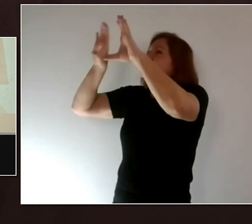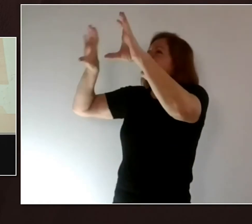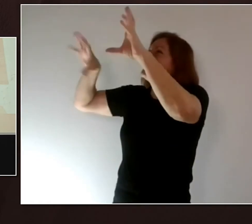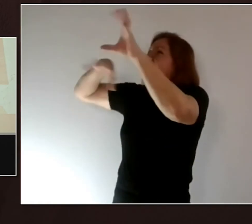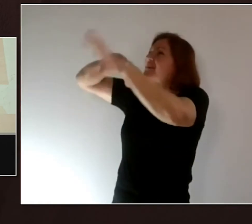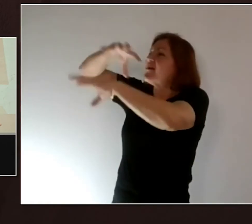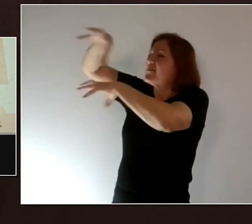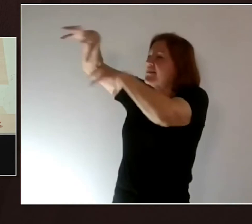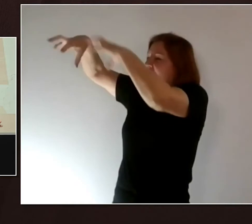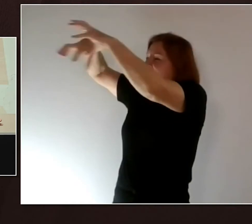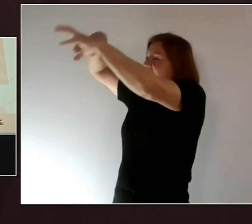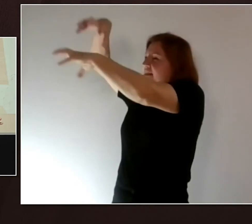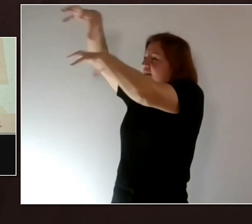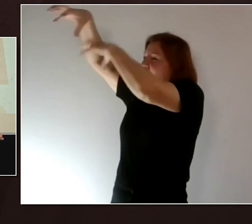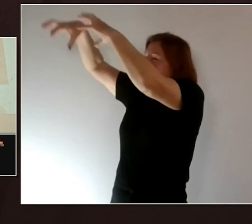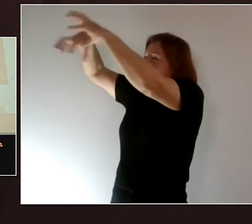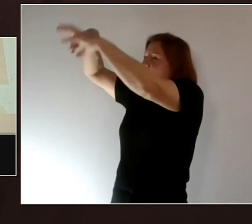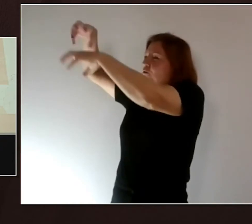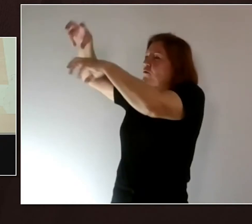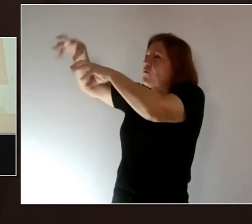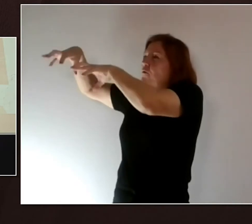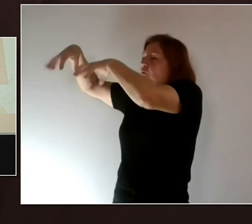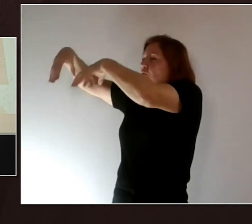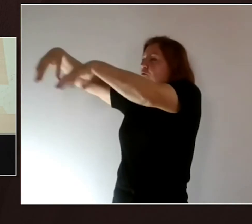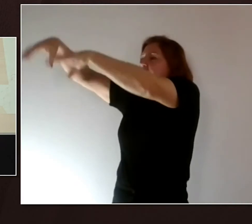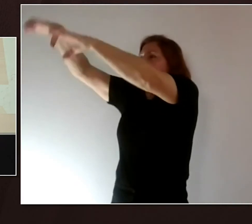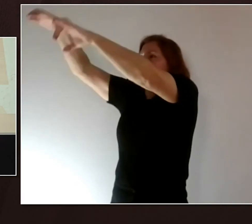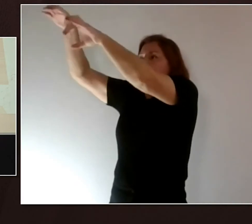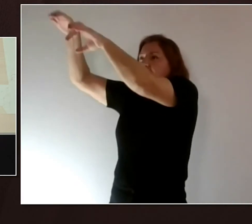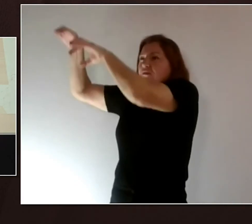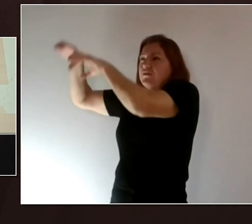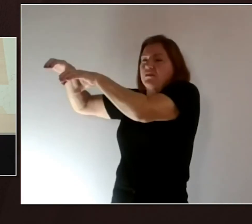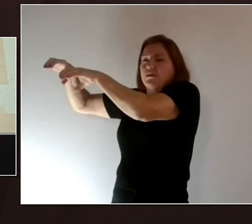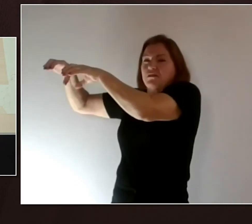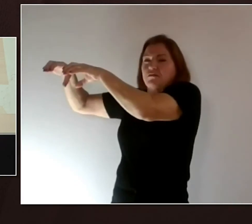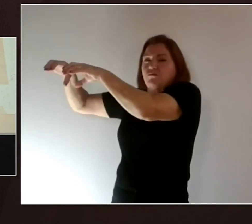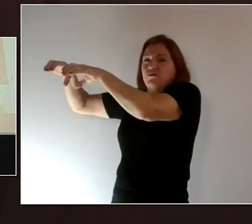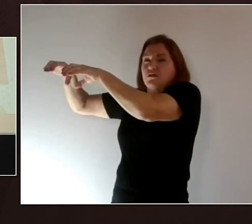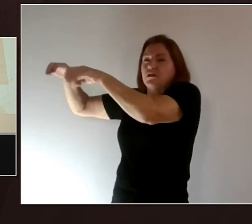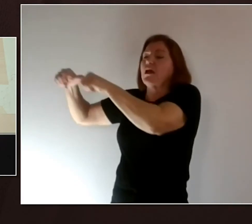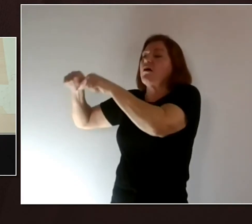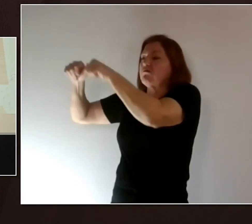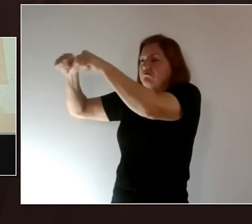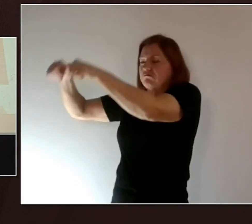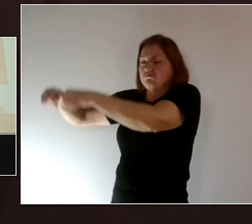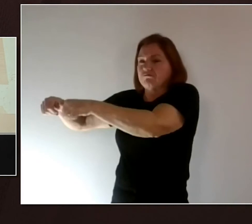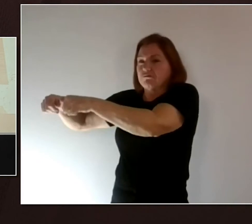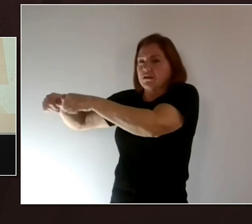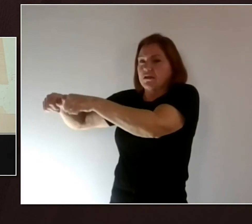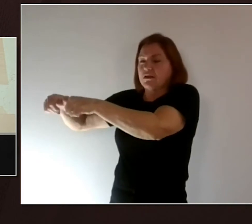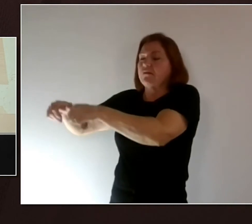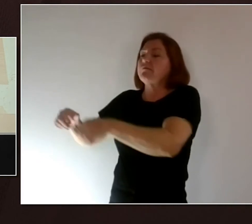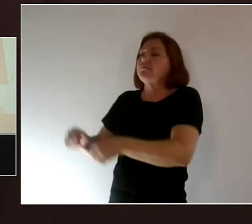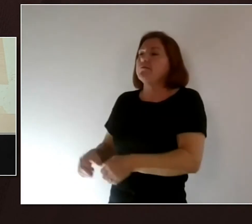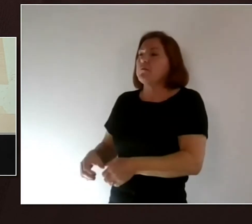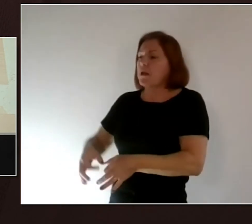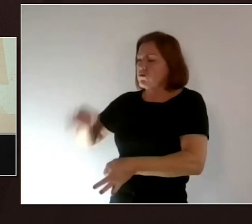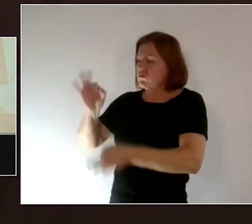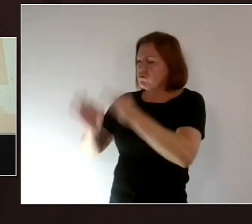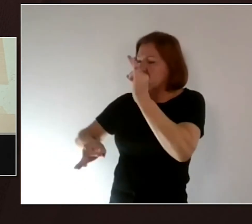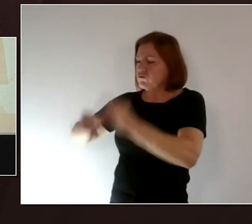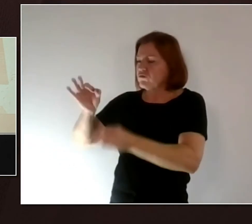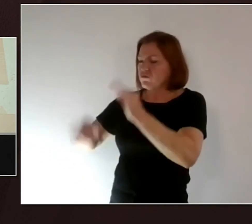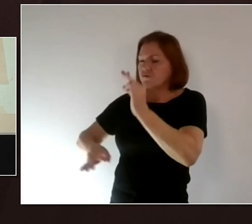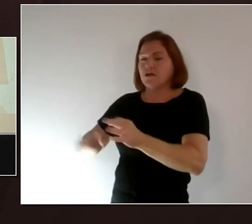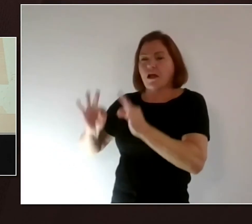o seu tribunal de Cristo para julgar os cristãos, tá? Então, nesse juízo,